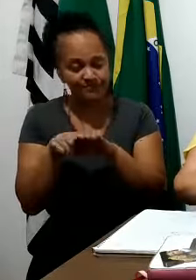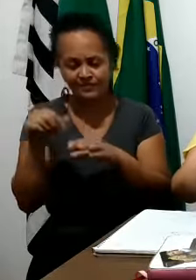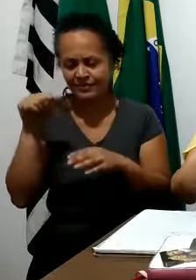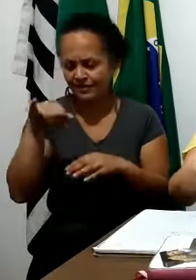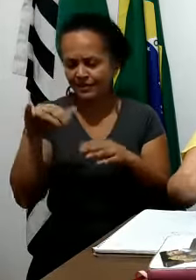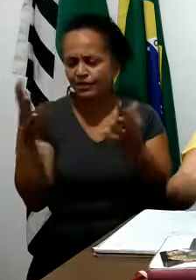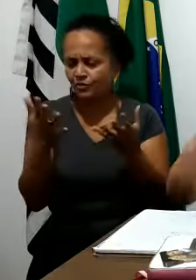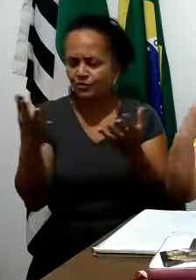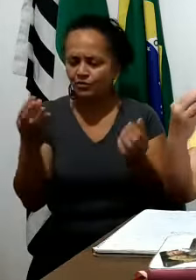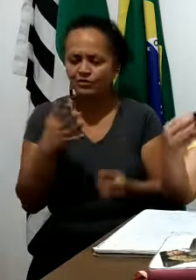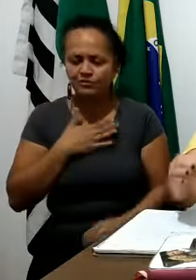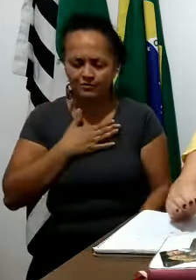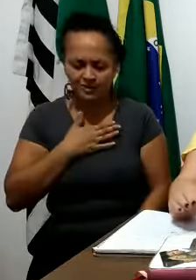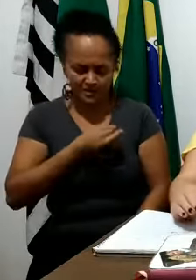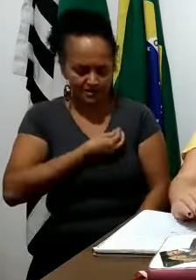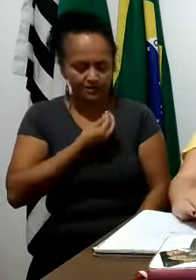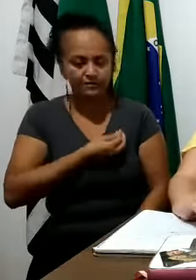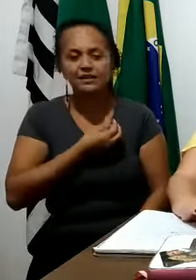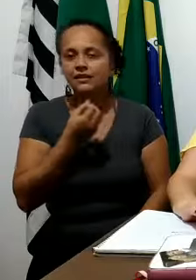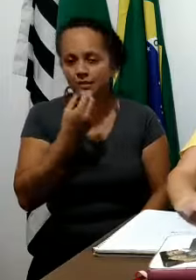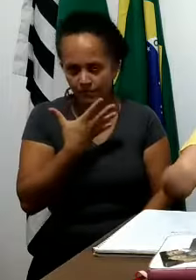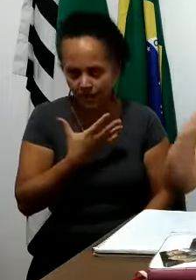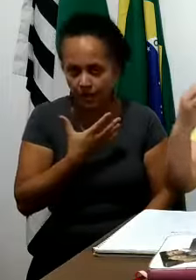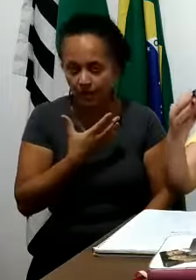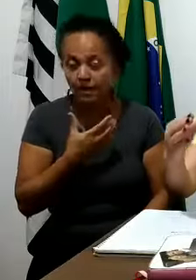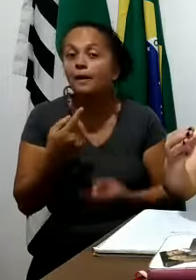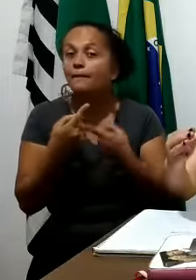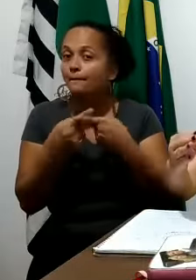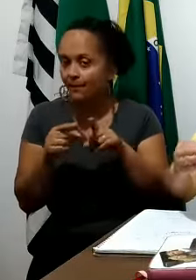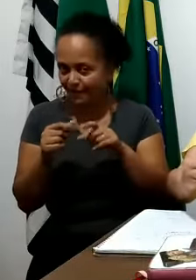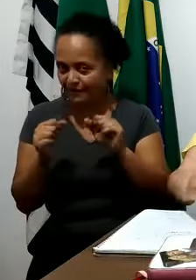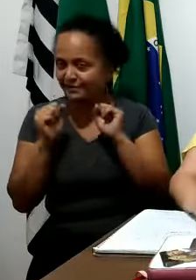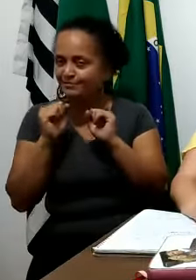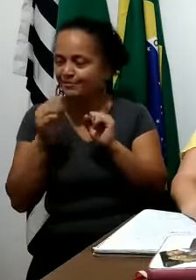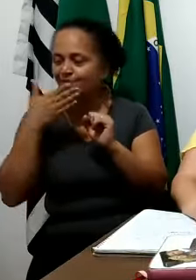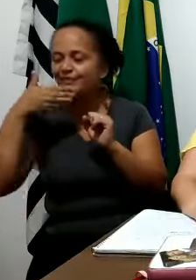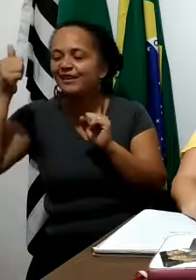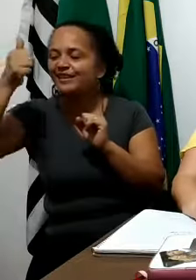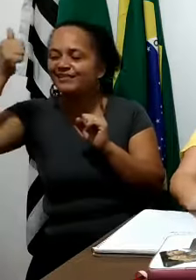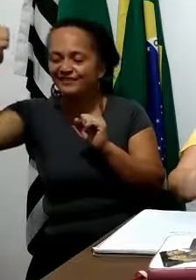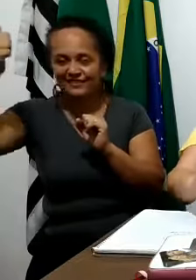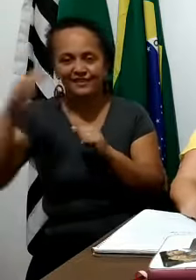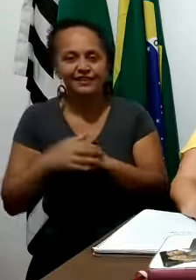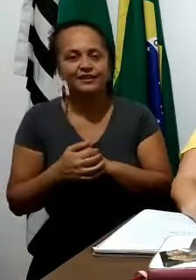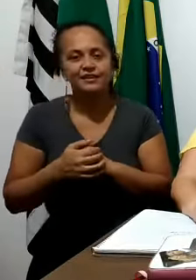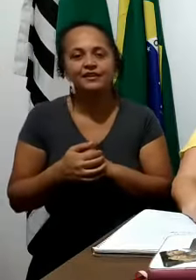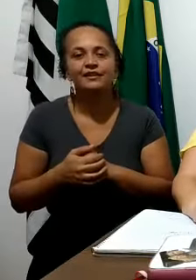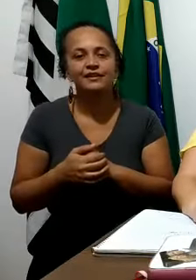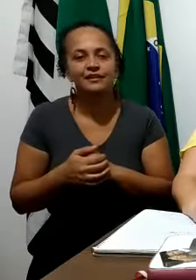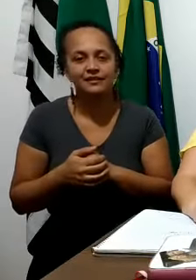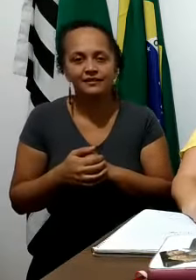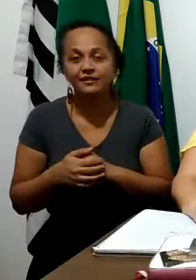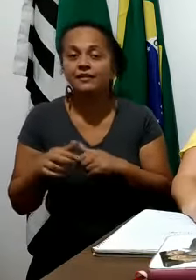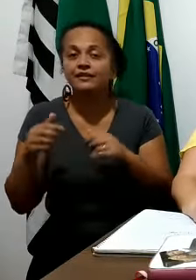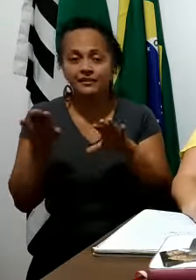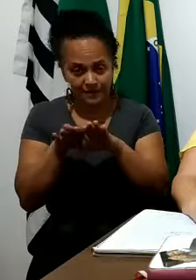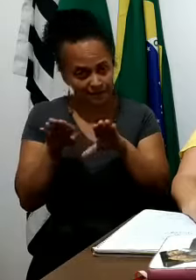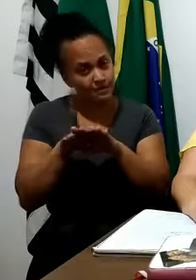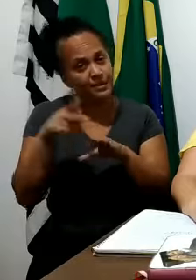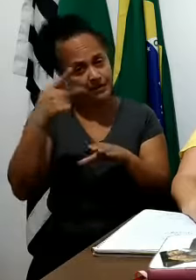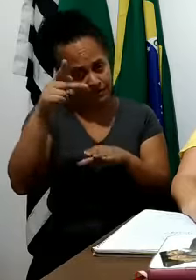frutífera, pode melhorar, não tá boa, pode melhorar, não é assim que a palavra fala? Vai fazer na sua vida